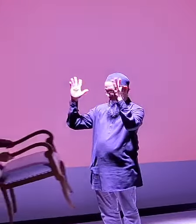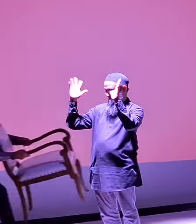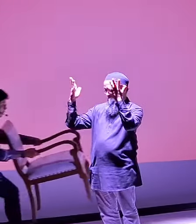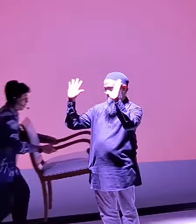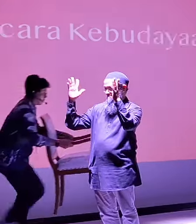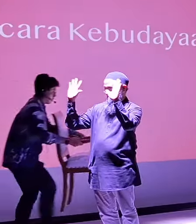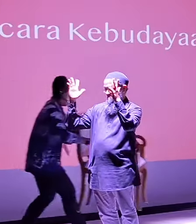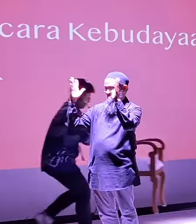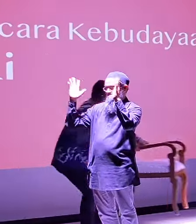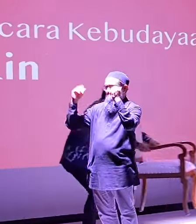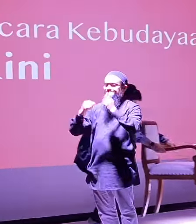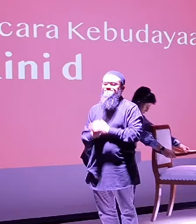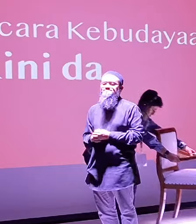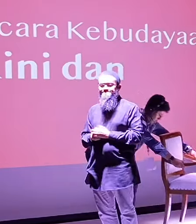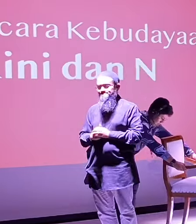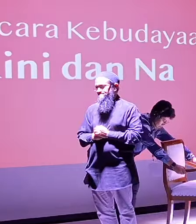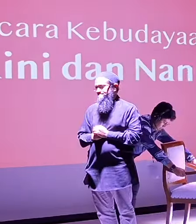Malai.